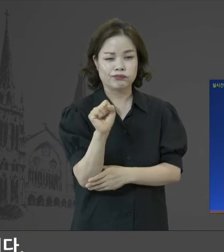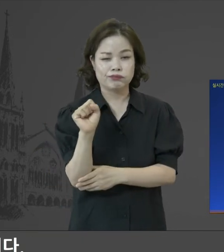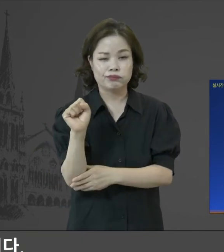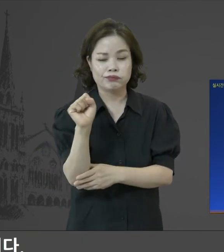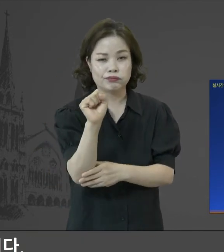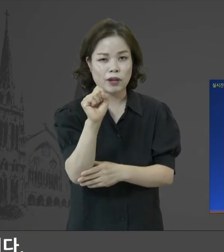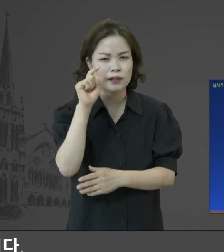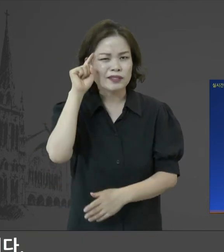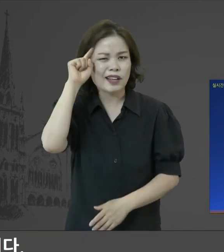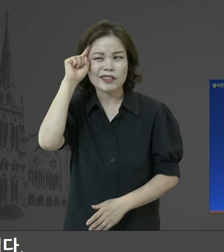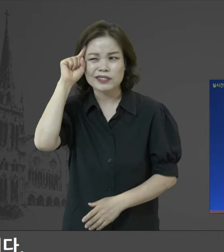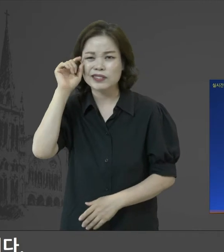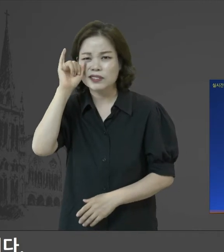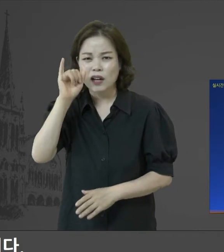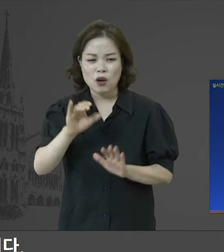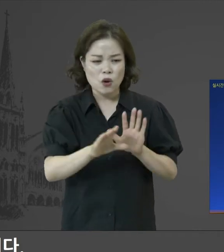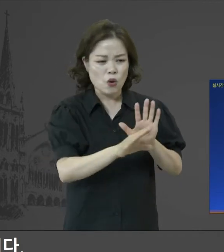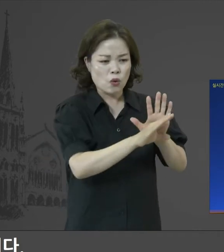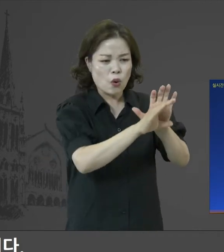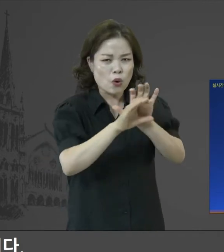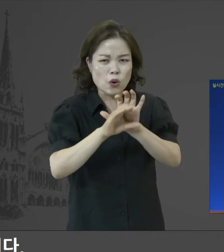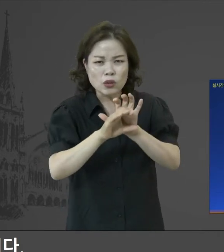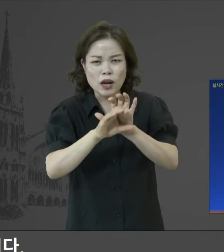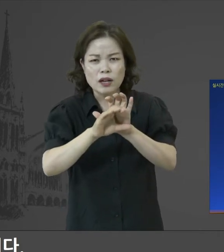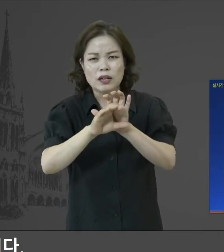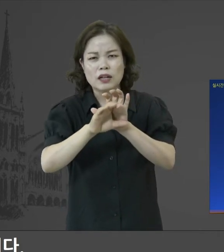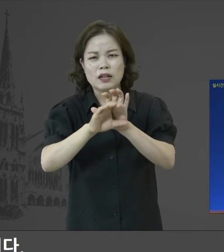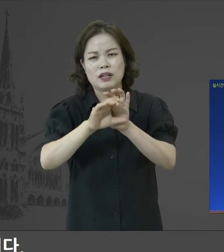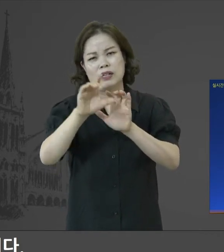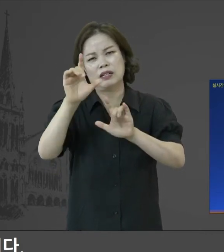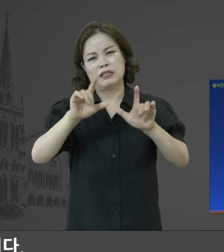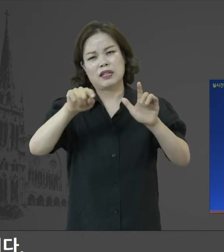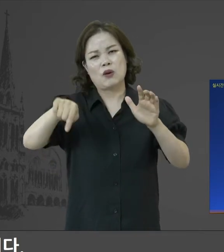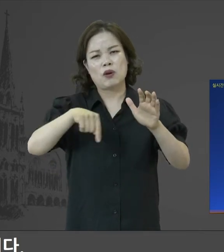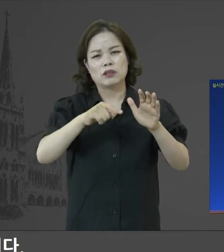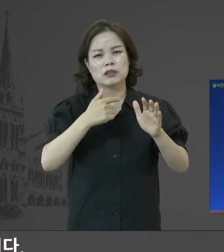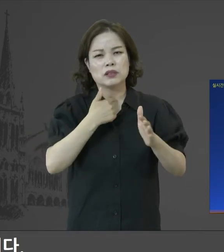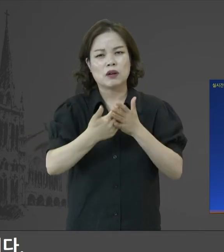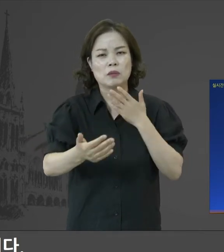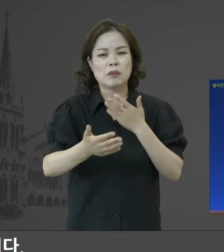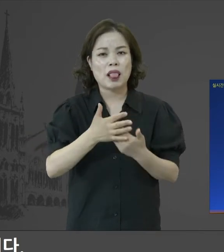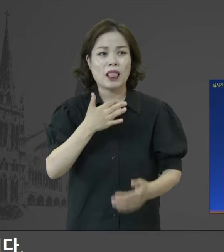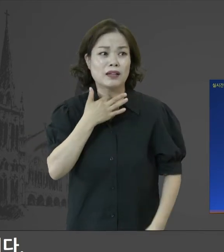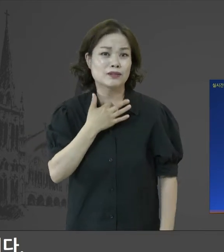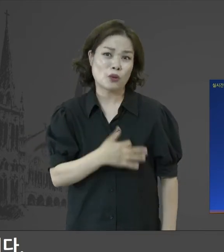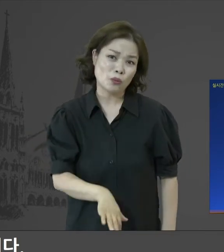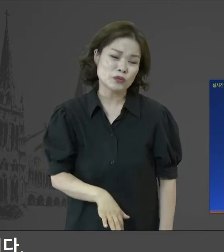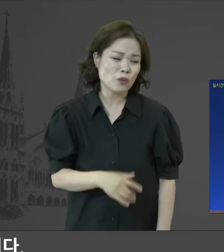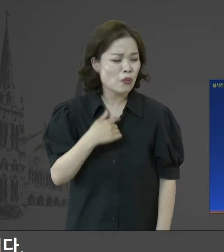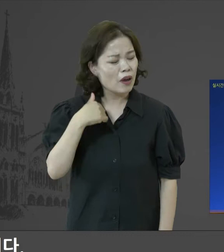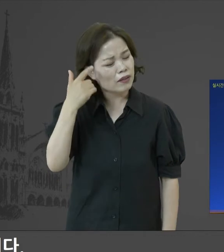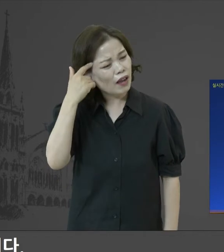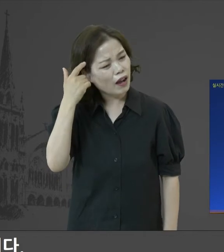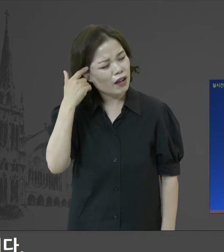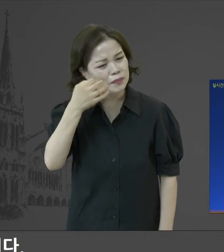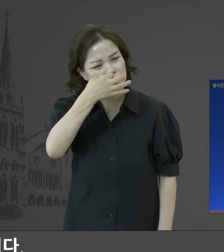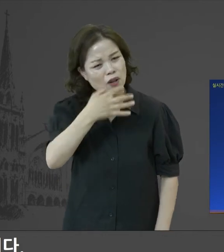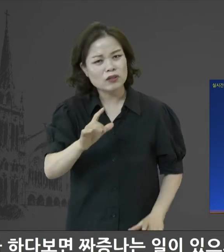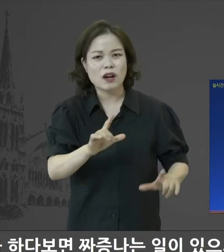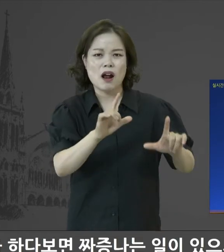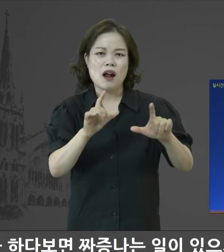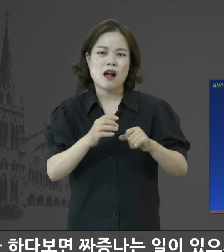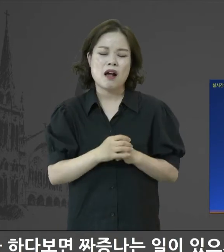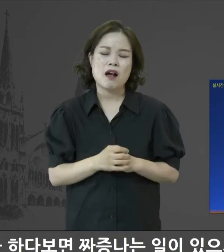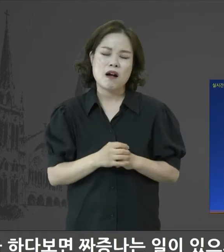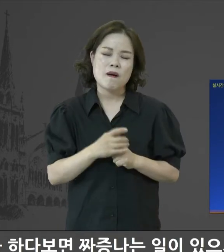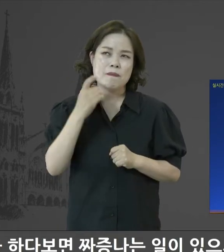있으시죠? 코로나 상황 속에서 얼마나 경험하지 못했던, 아니 이걸 내가 왜 이런 경험을 해야 하는가